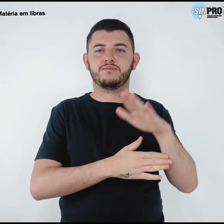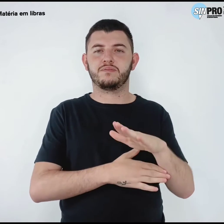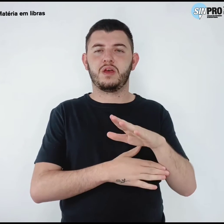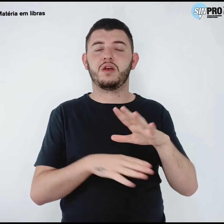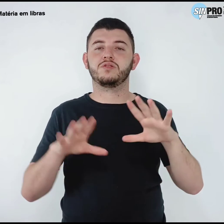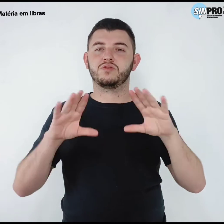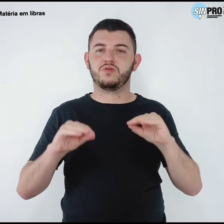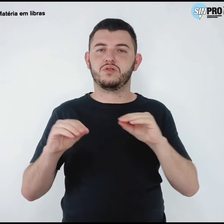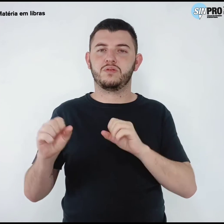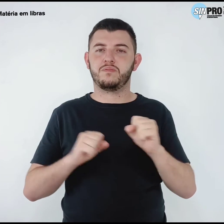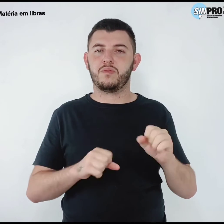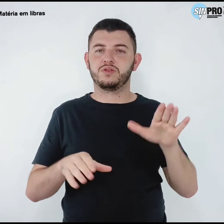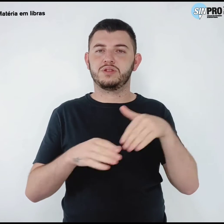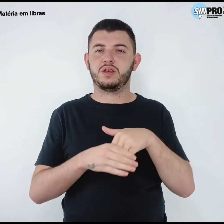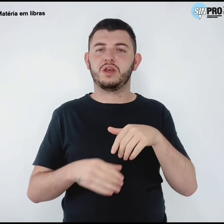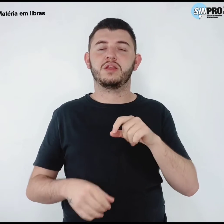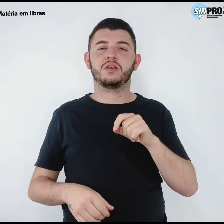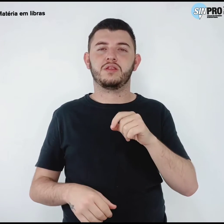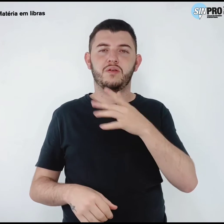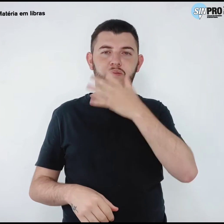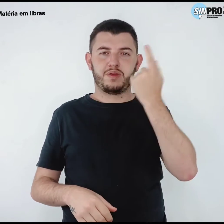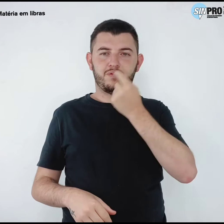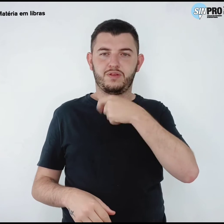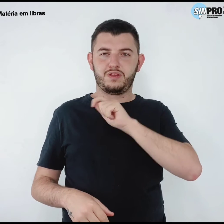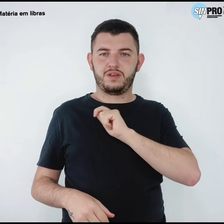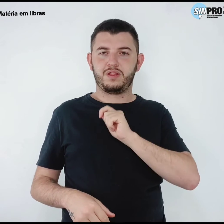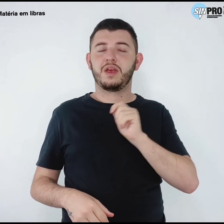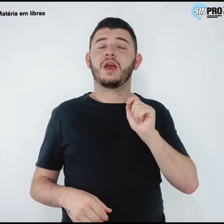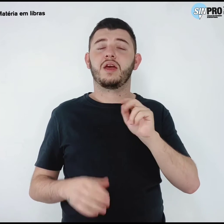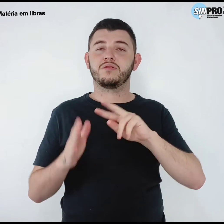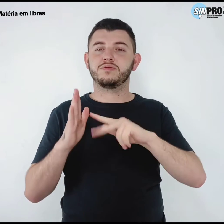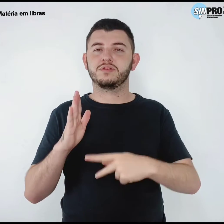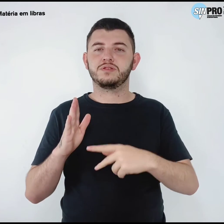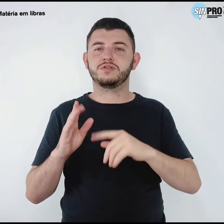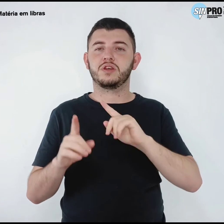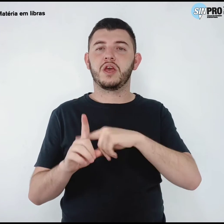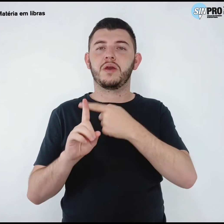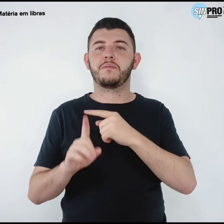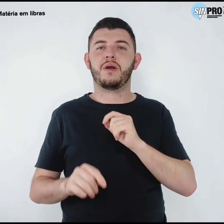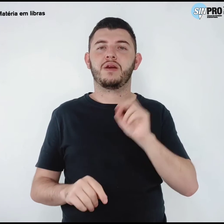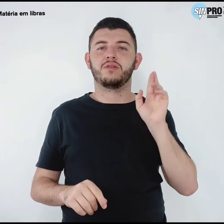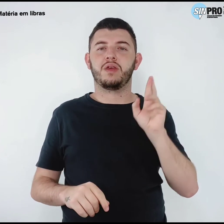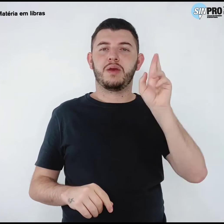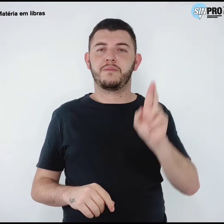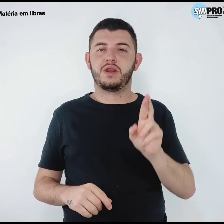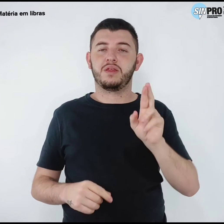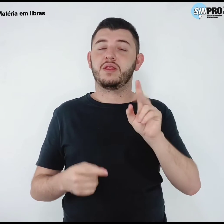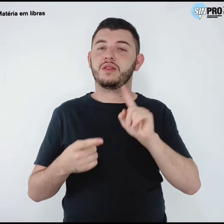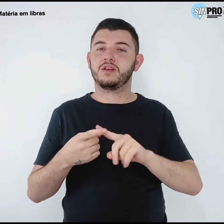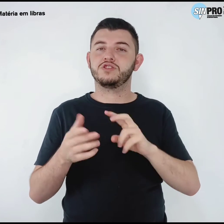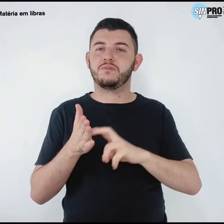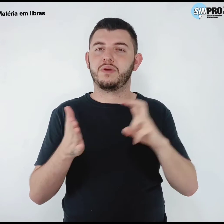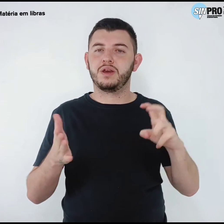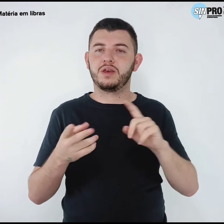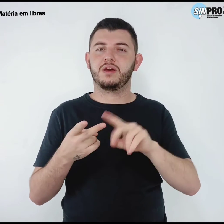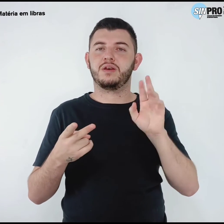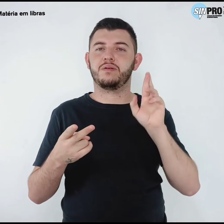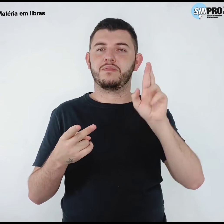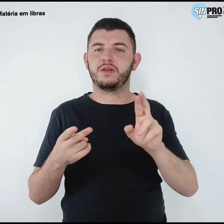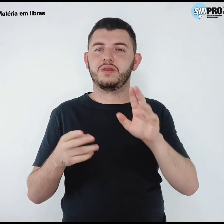pode eleger um delegado sindical e um representante por turno, somando